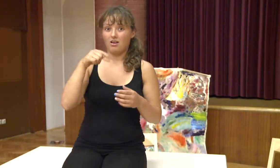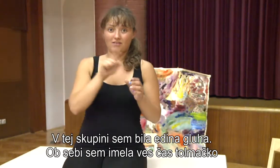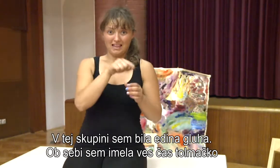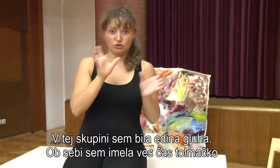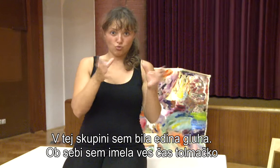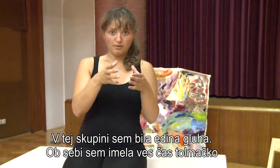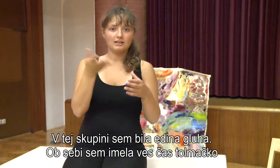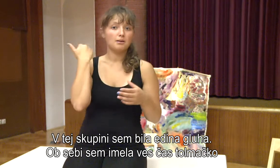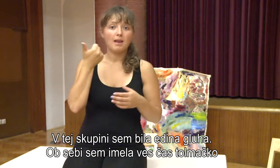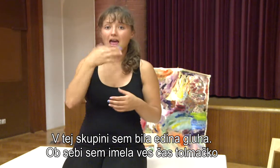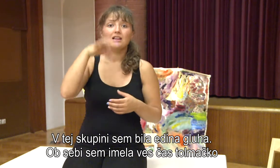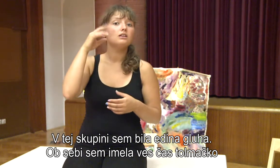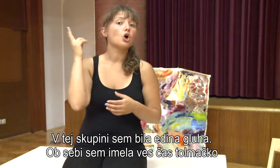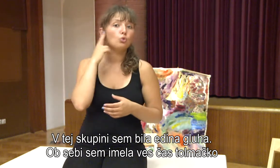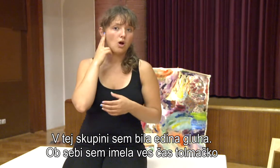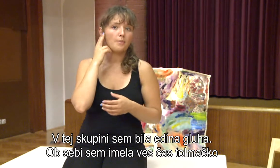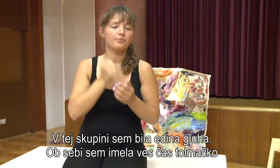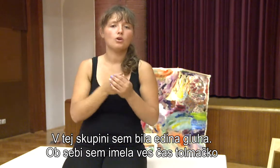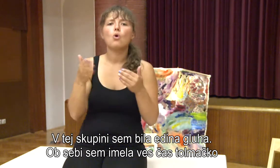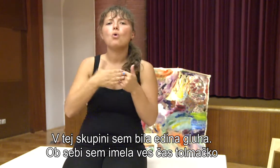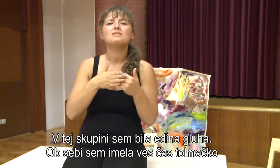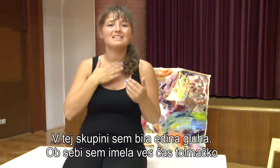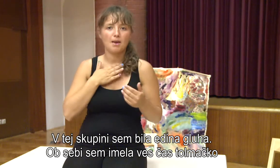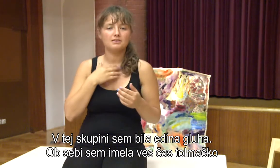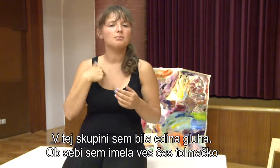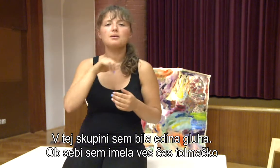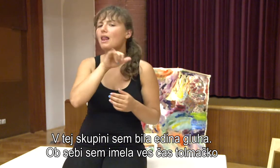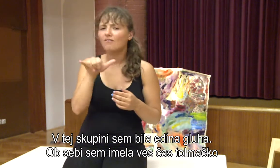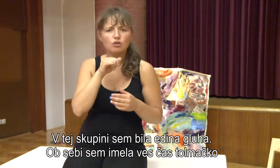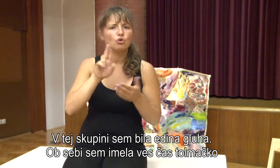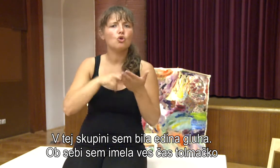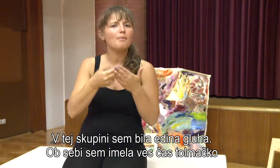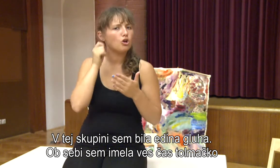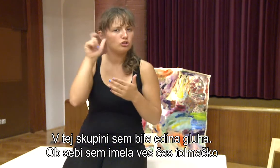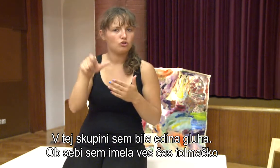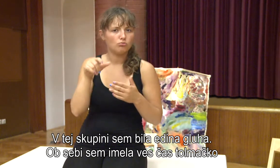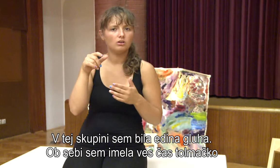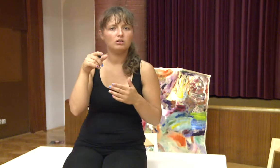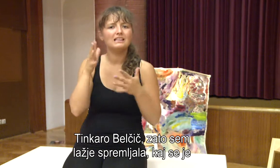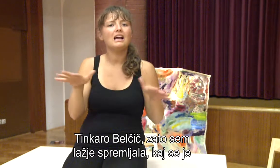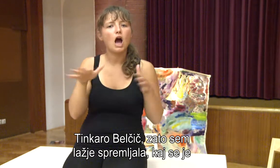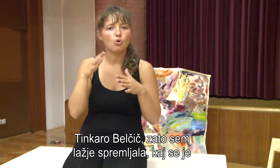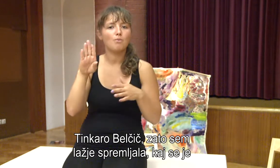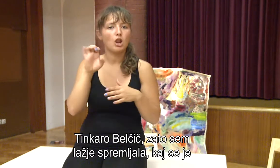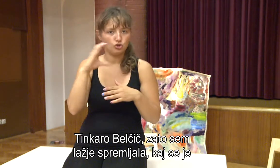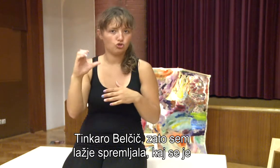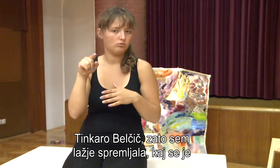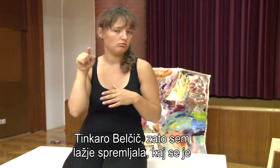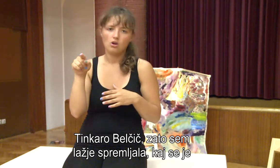V tej skupini sem bila edina gluha. Treći sem imela vedno tolmačico Tinkaro Benšiš. Ona